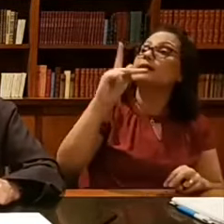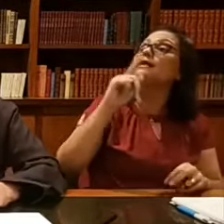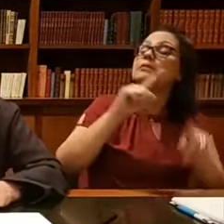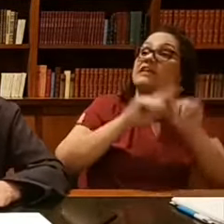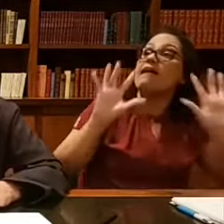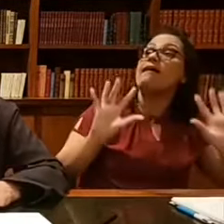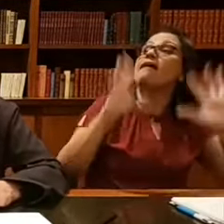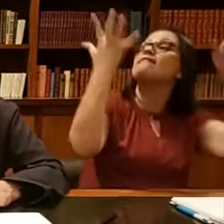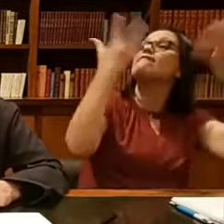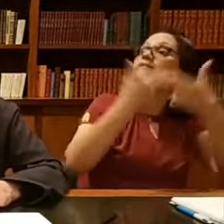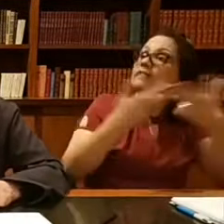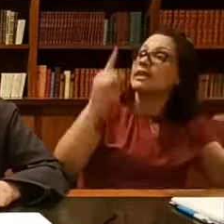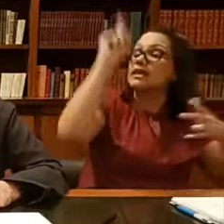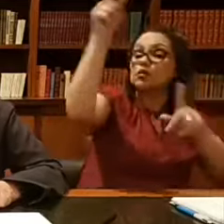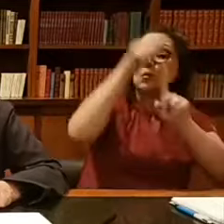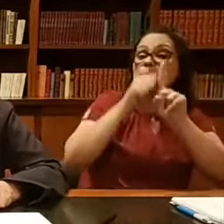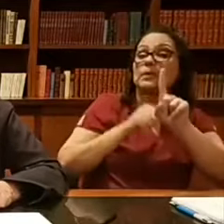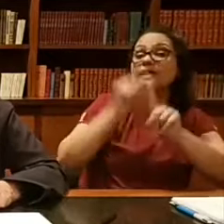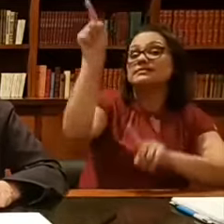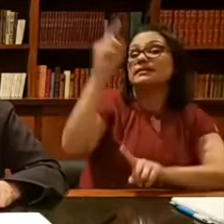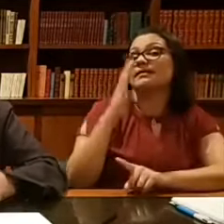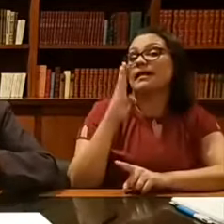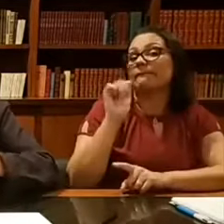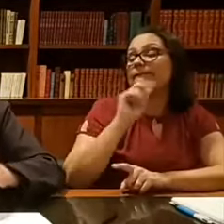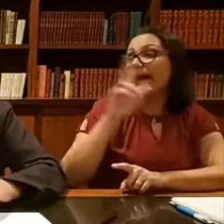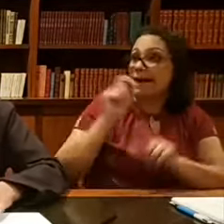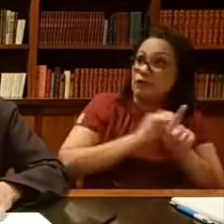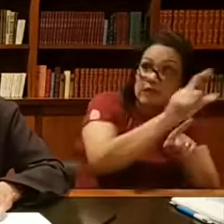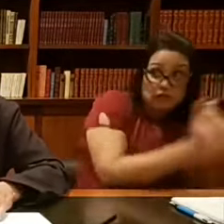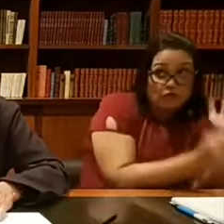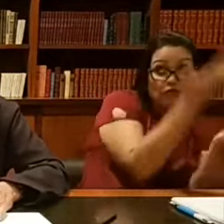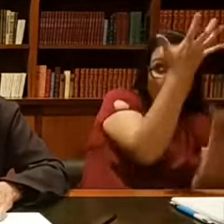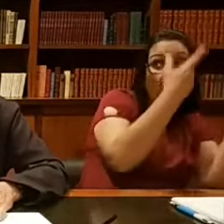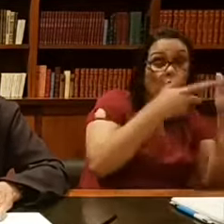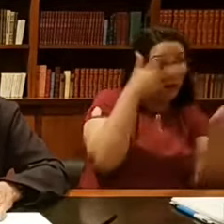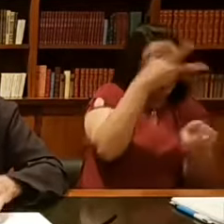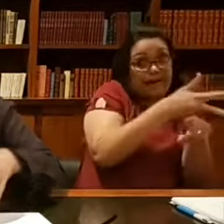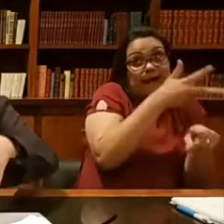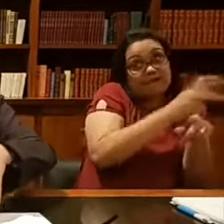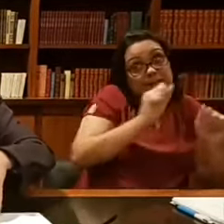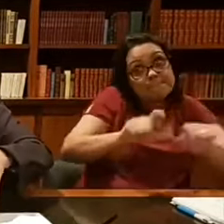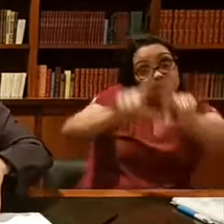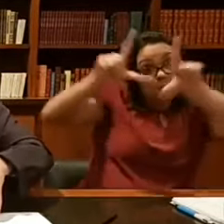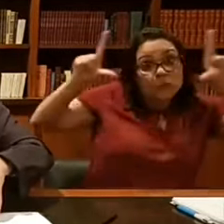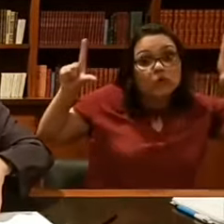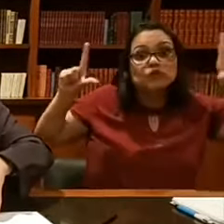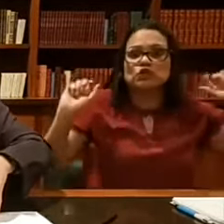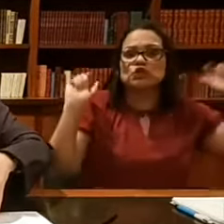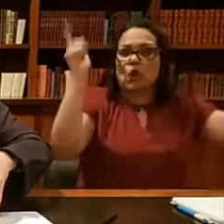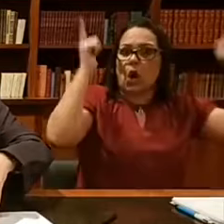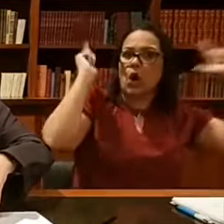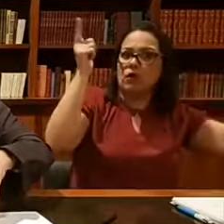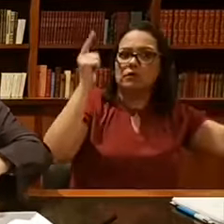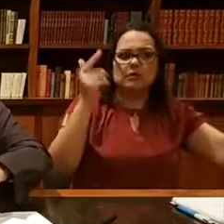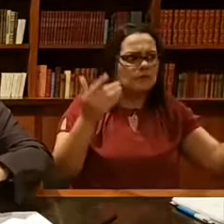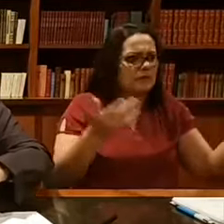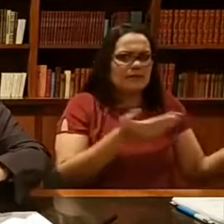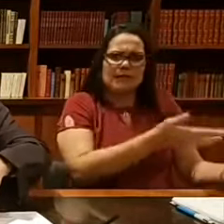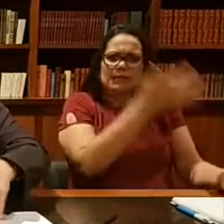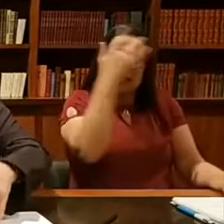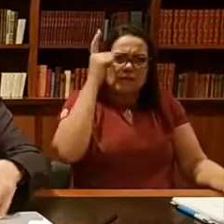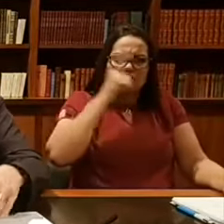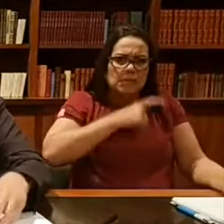ter lá, vai ter final do mês agora, na Barra da Tijuca. Bem, esse é o Brasil, né? Gente usando, né,